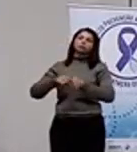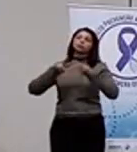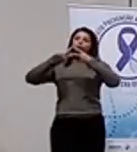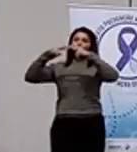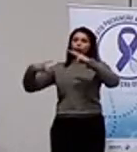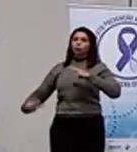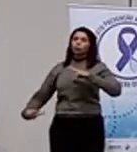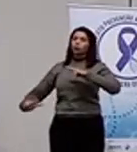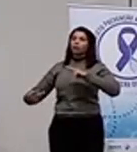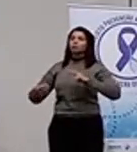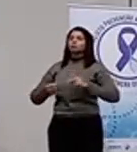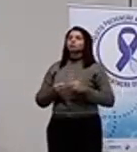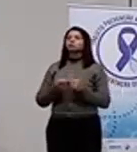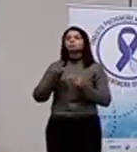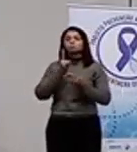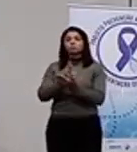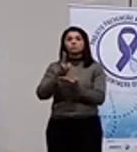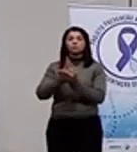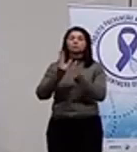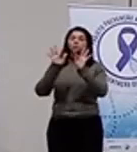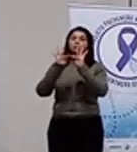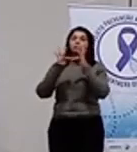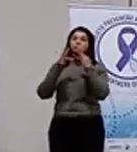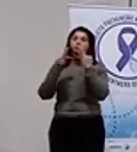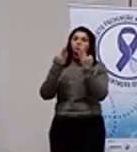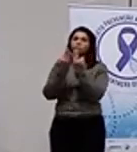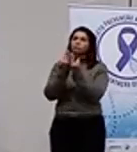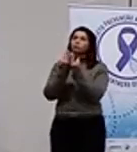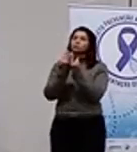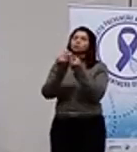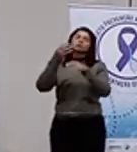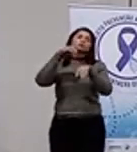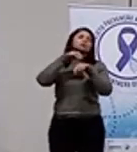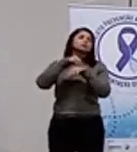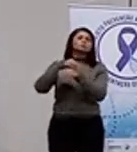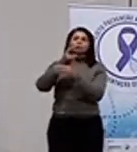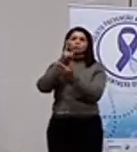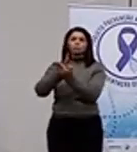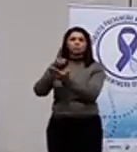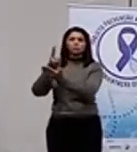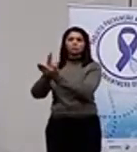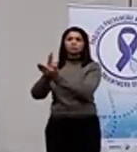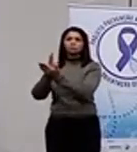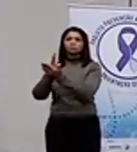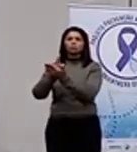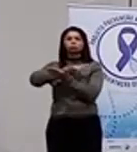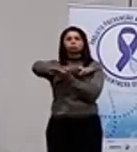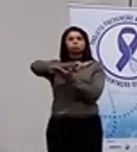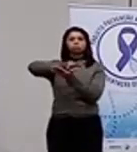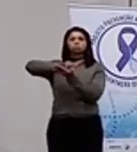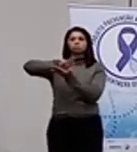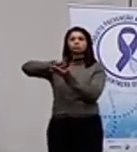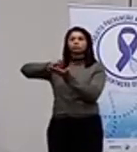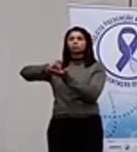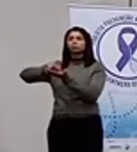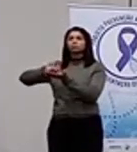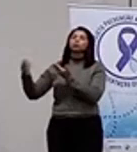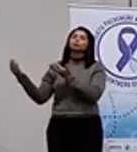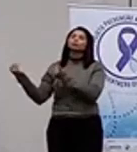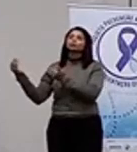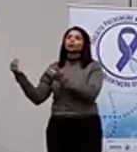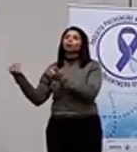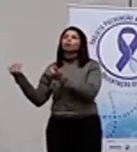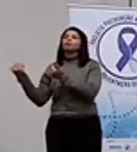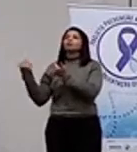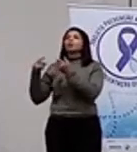de tumores na mesma família. Você não precisa ter o mesmo tipo de tumor, mas vários tumores acontecendo em pessoas jovens, numa mesma ou em várias